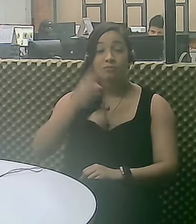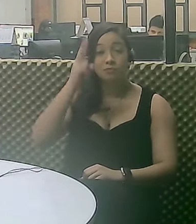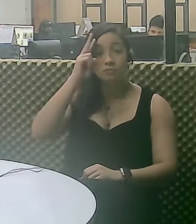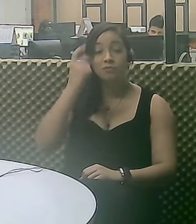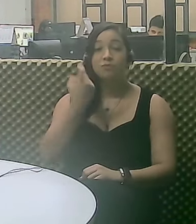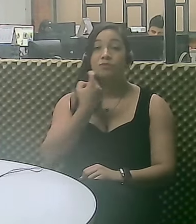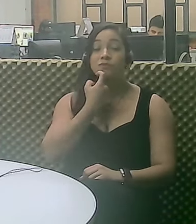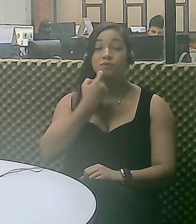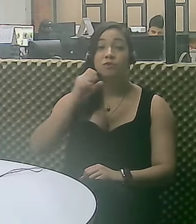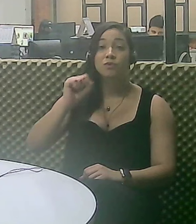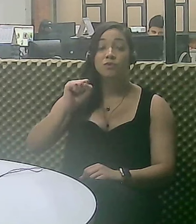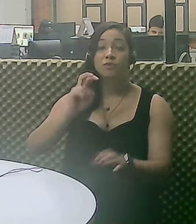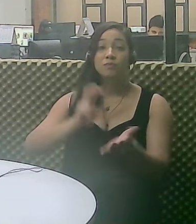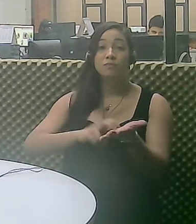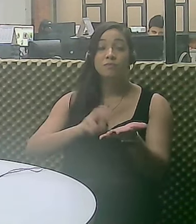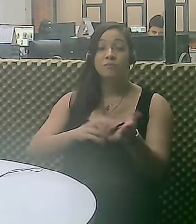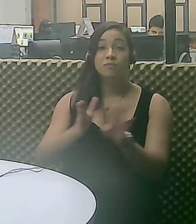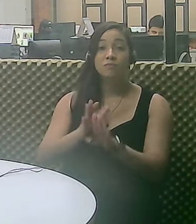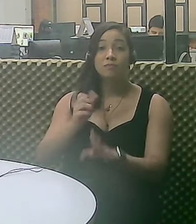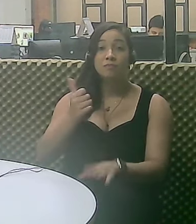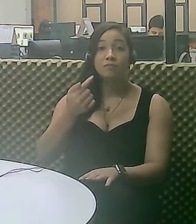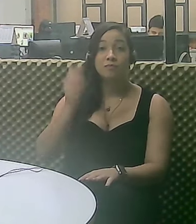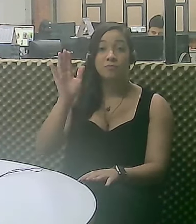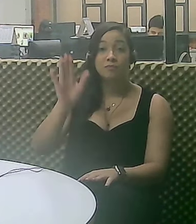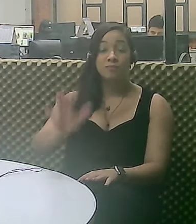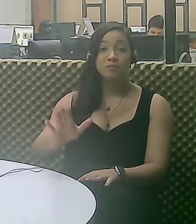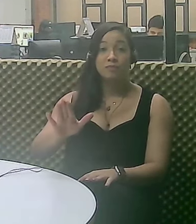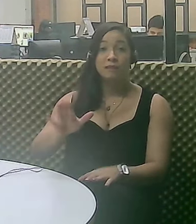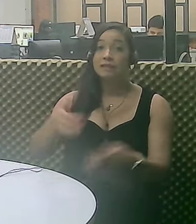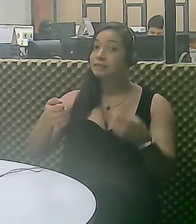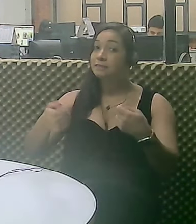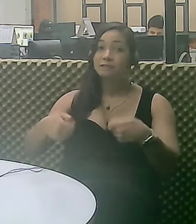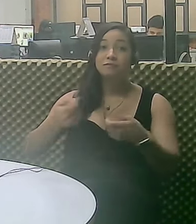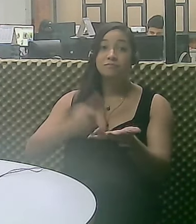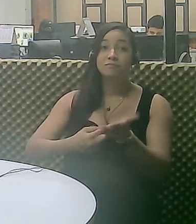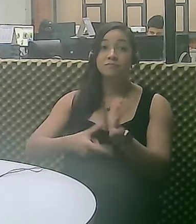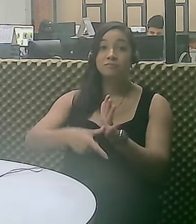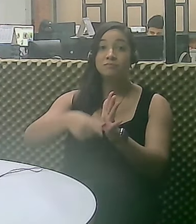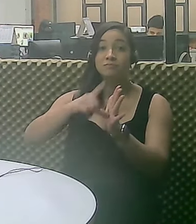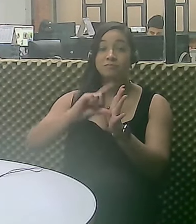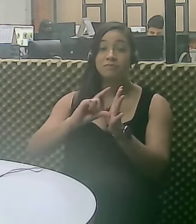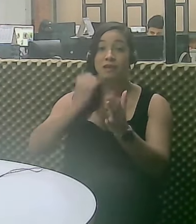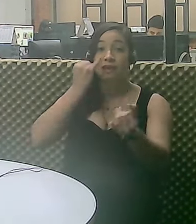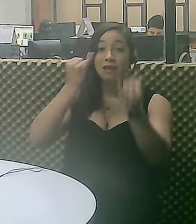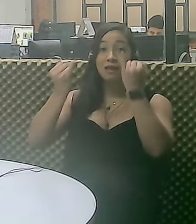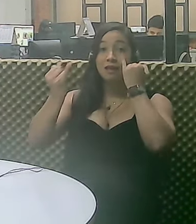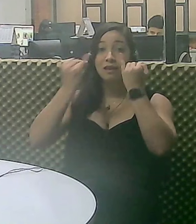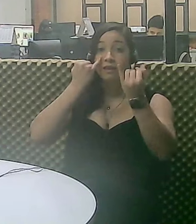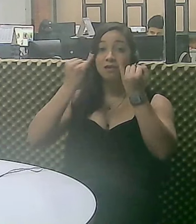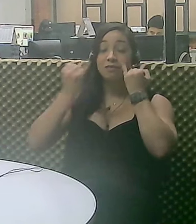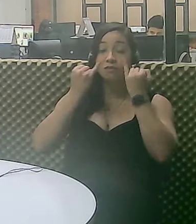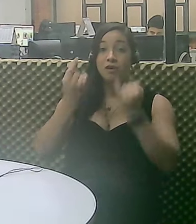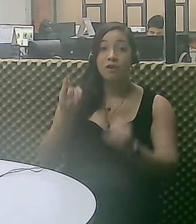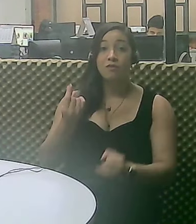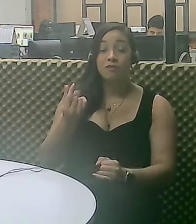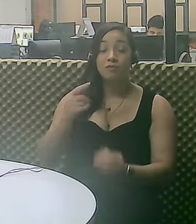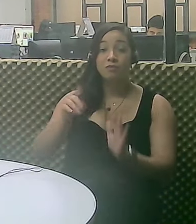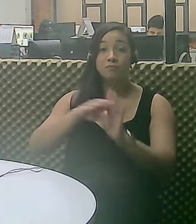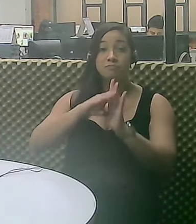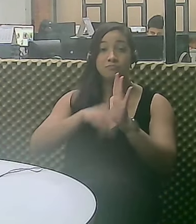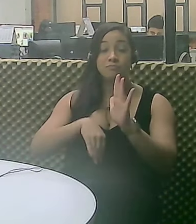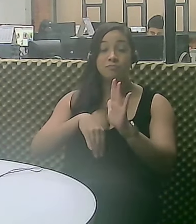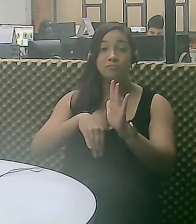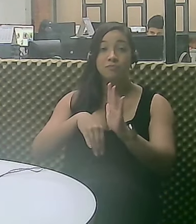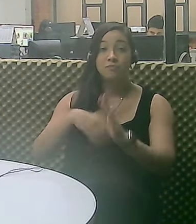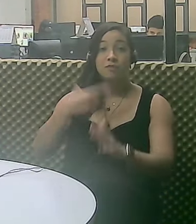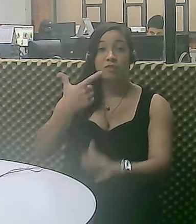sexta-feira, das 8 da manhã às 5 da tarde. Não é necessário agendamento. Mais informações sobre os valores dos descontos, que